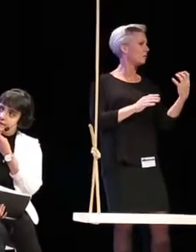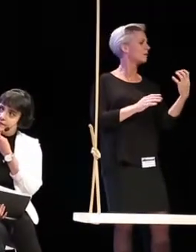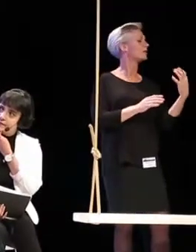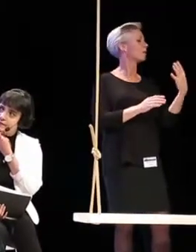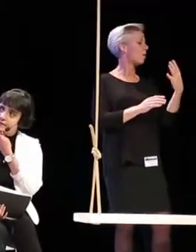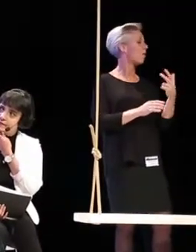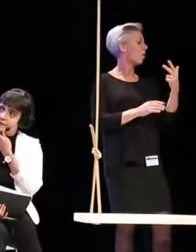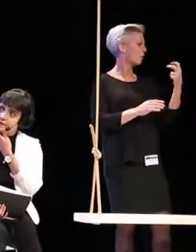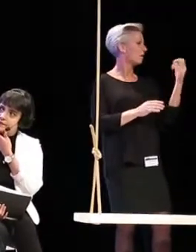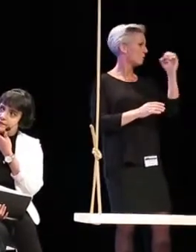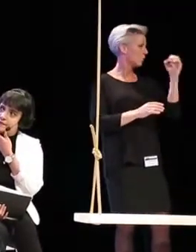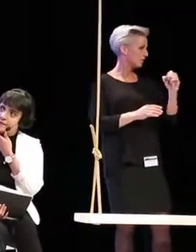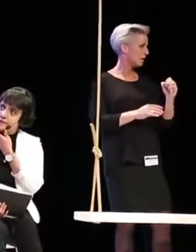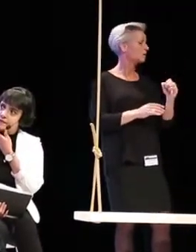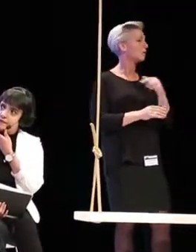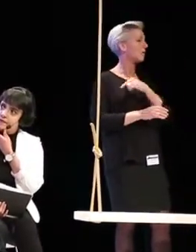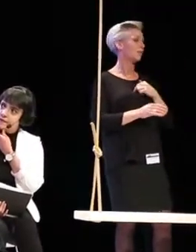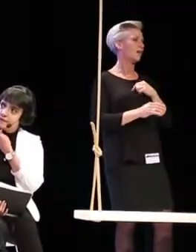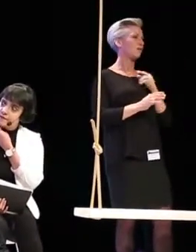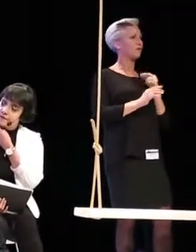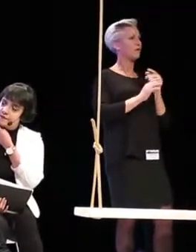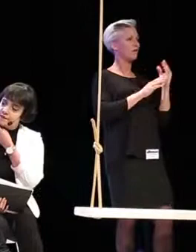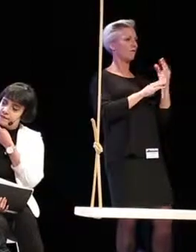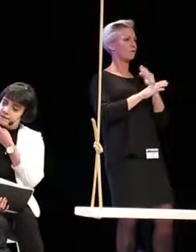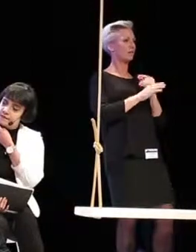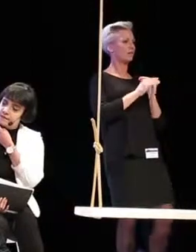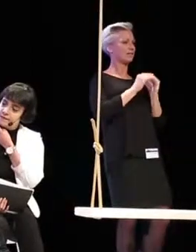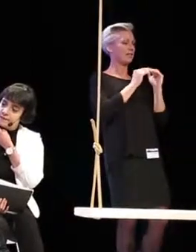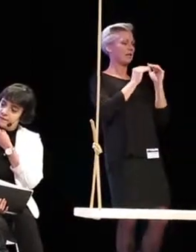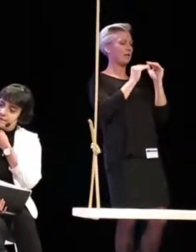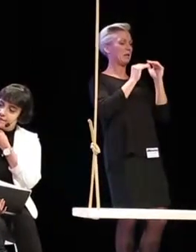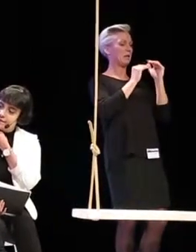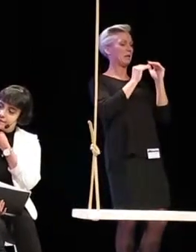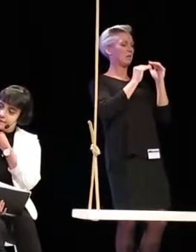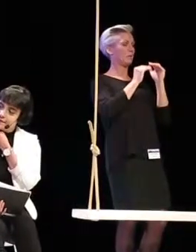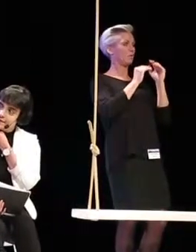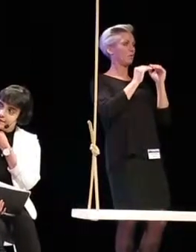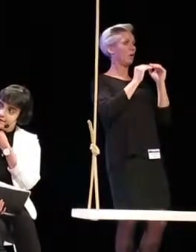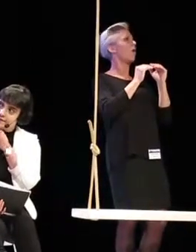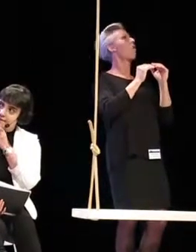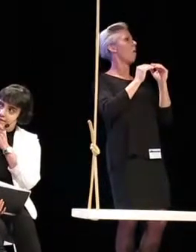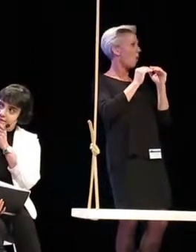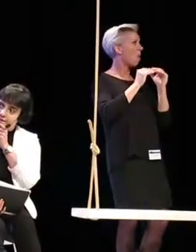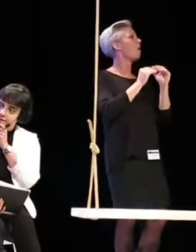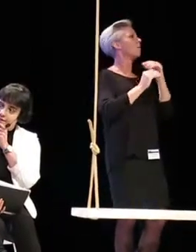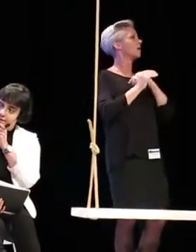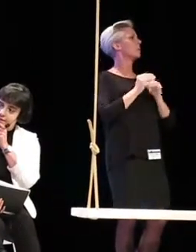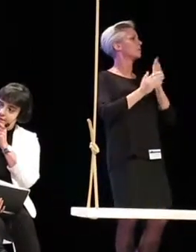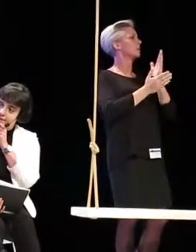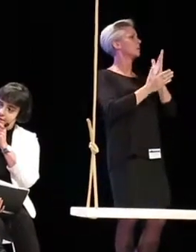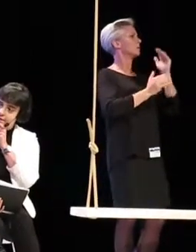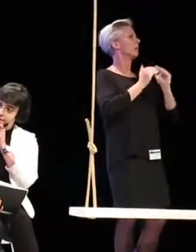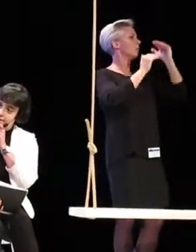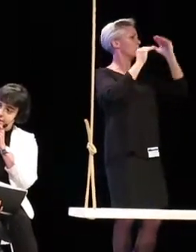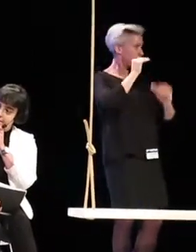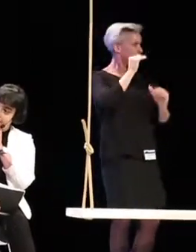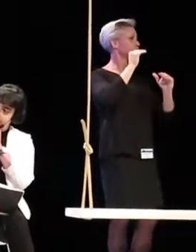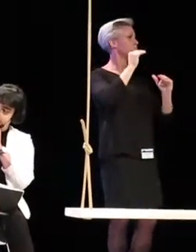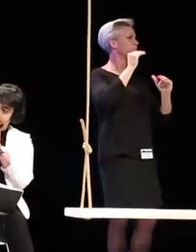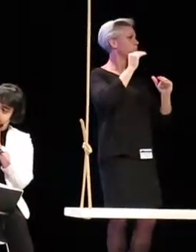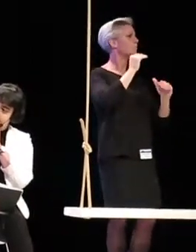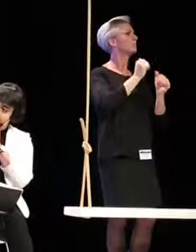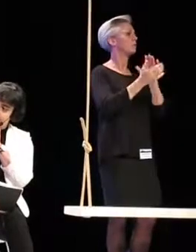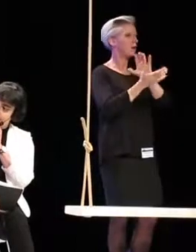äntligen tippat från det här skruva lite på marginalen-politiken till hoppsan. Här måste vi ta stora beslut och göra